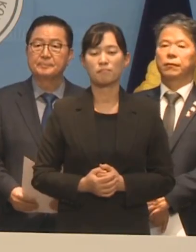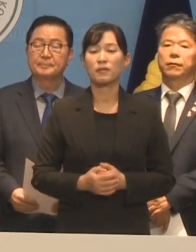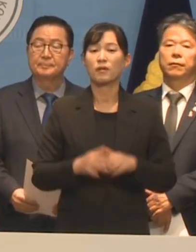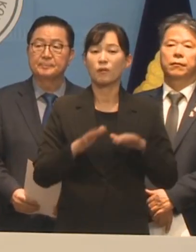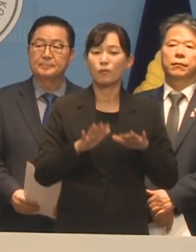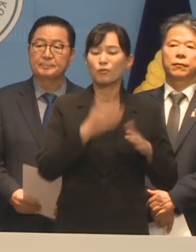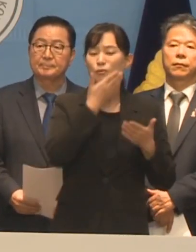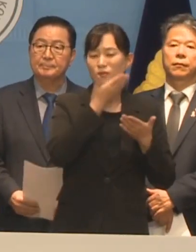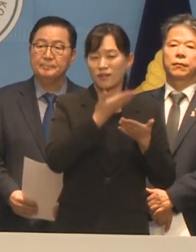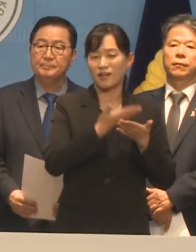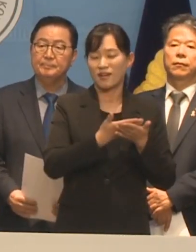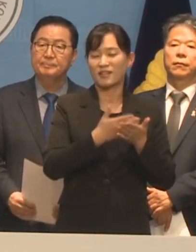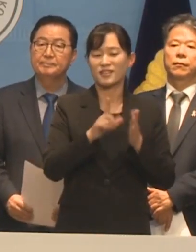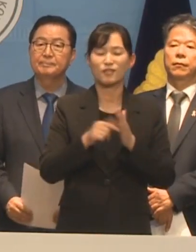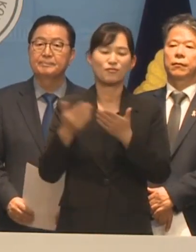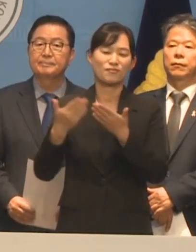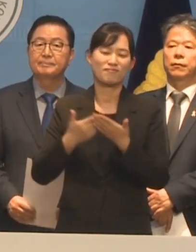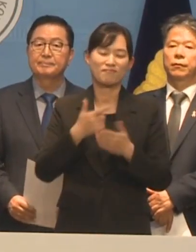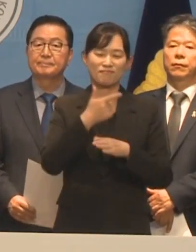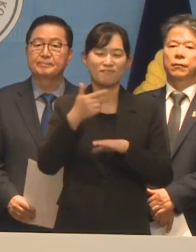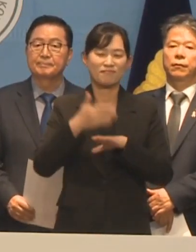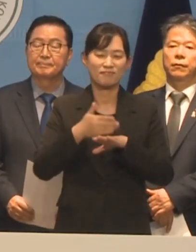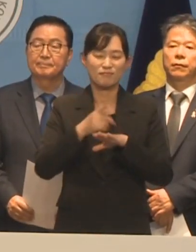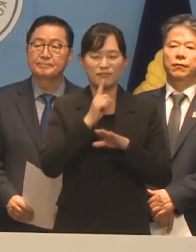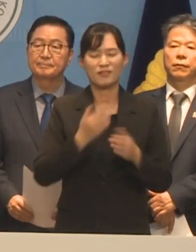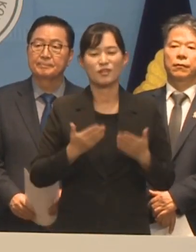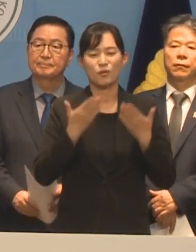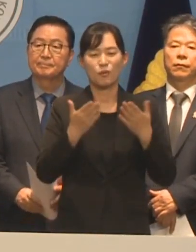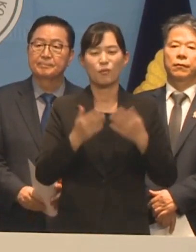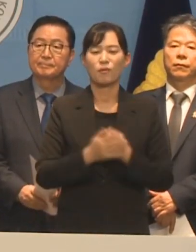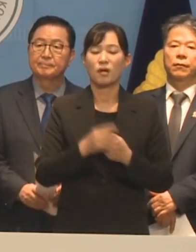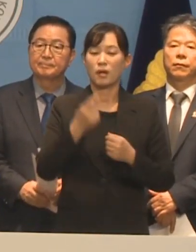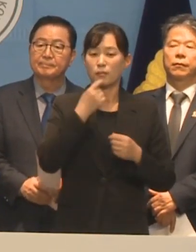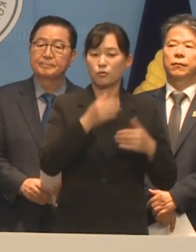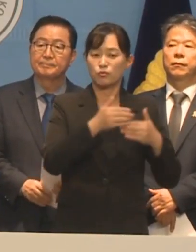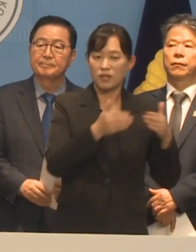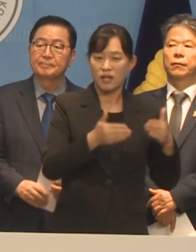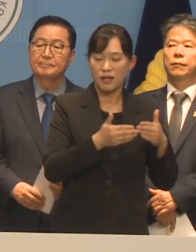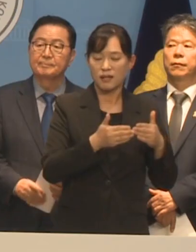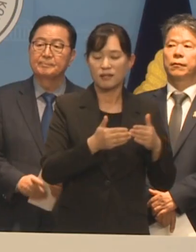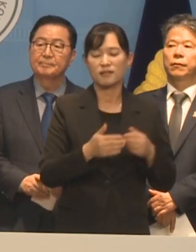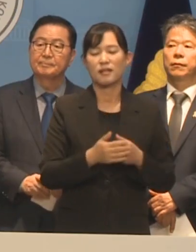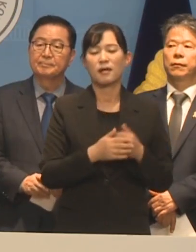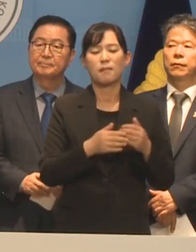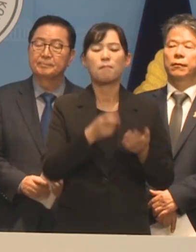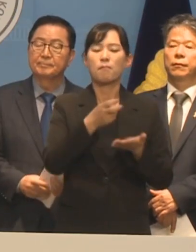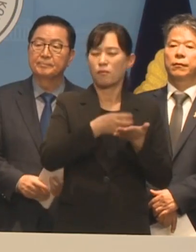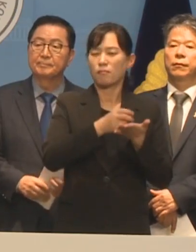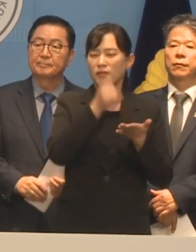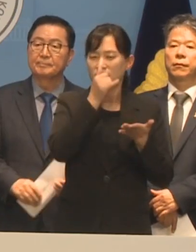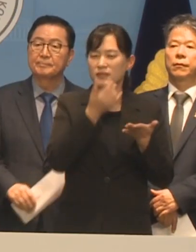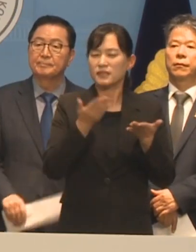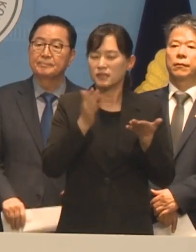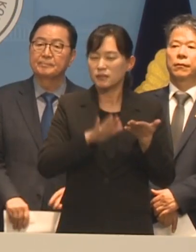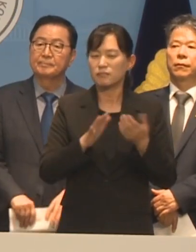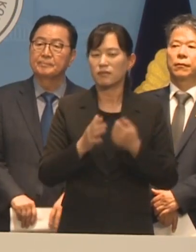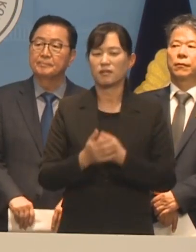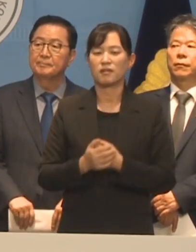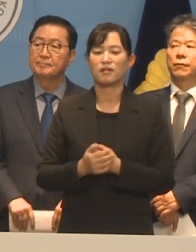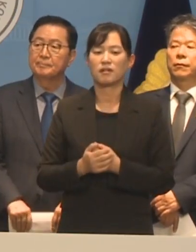오늘 귀한 시간 내주셔서 감사드리고요. 민주당 당론 법안이기도 하지만 또 우리 민주당